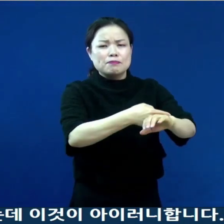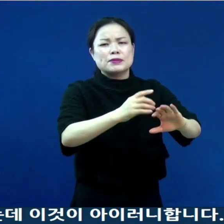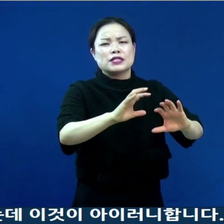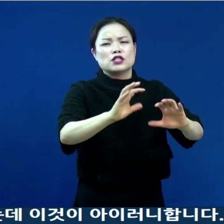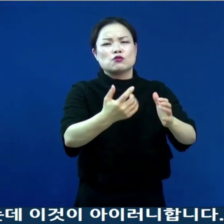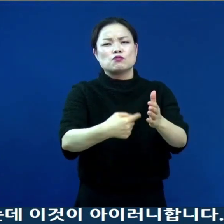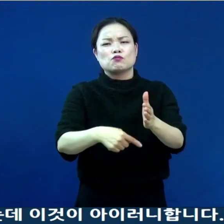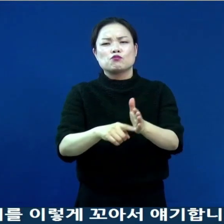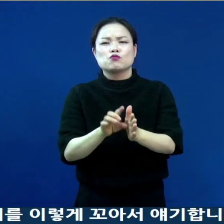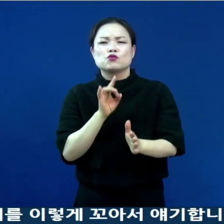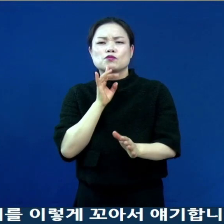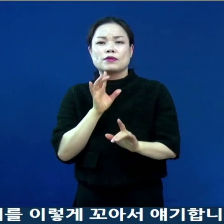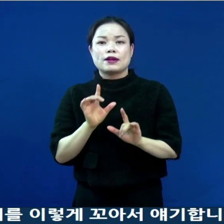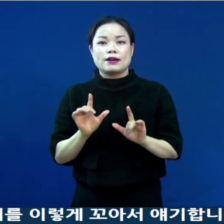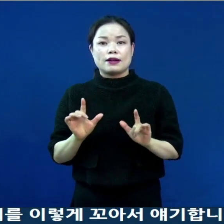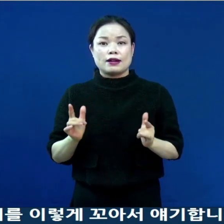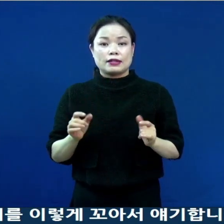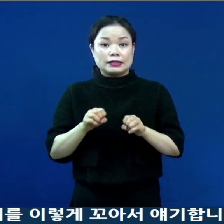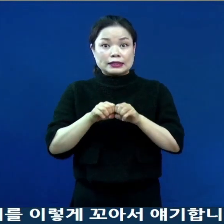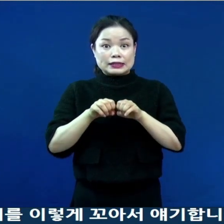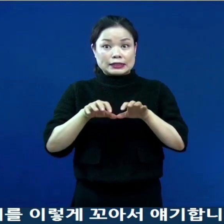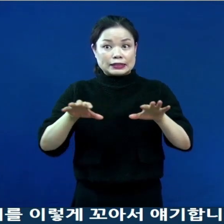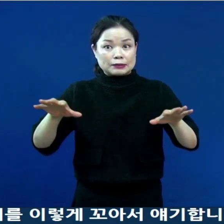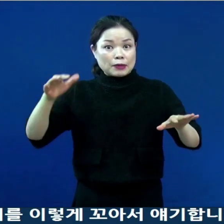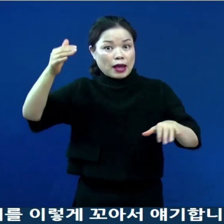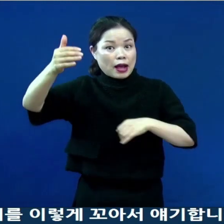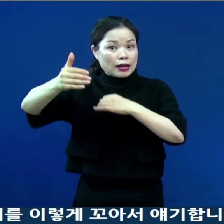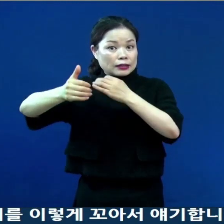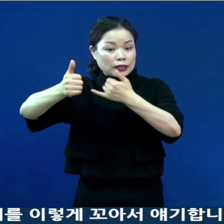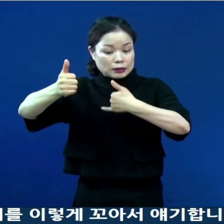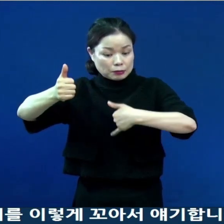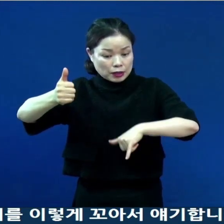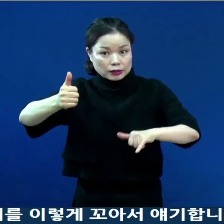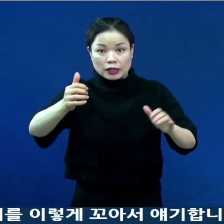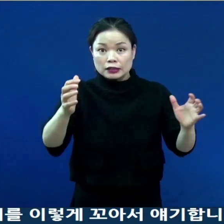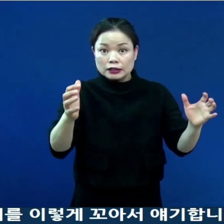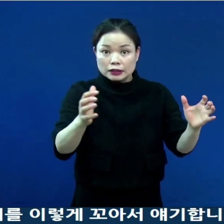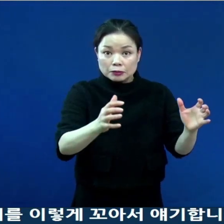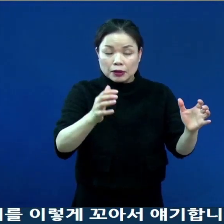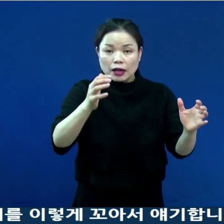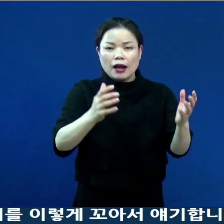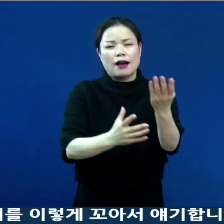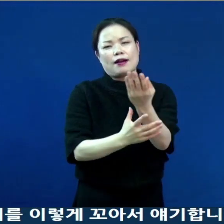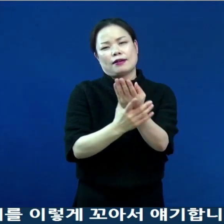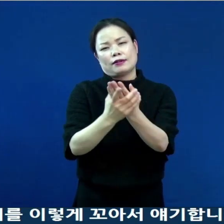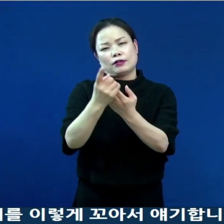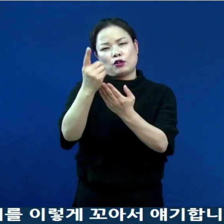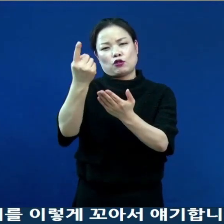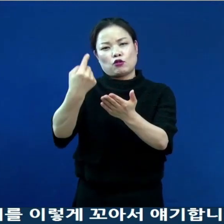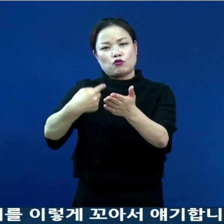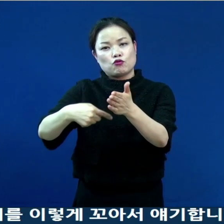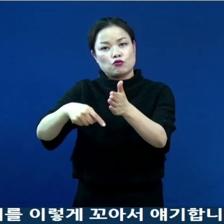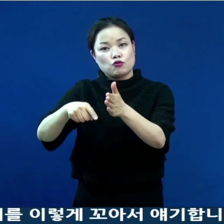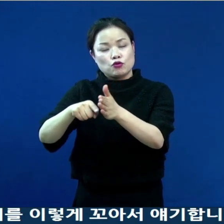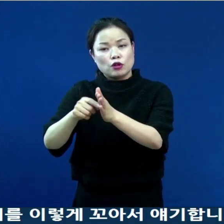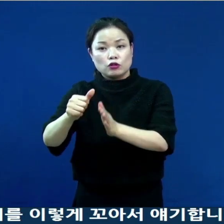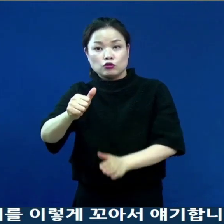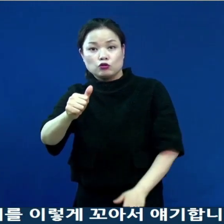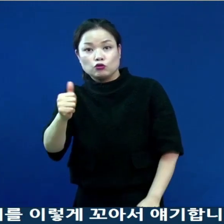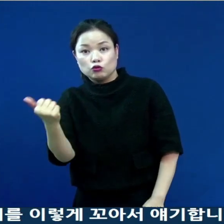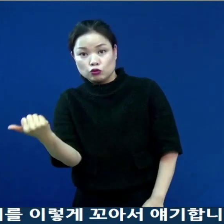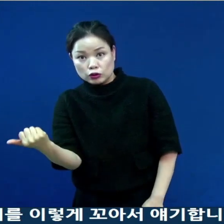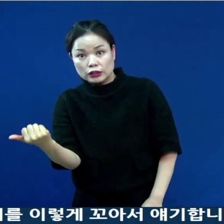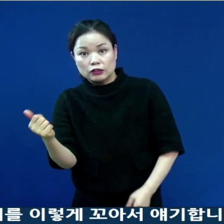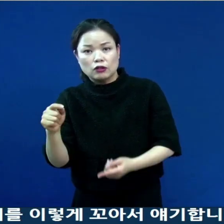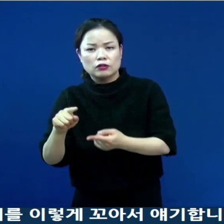민족만 위할 뿐 아니라 흩어진 하나님의 자녀를 모아 하나가 되게 하기 위하여 죽으실